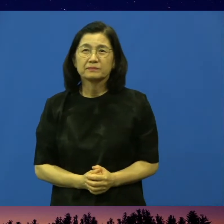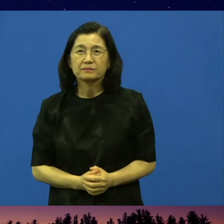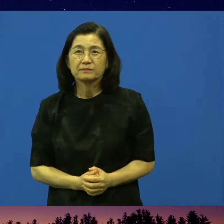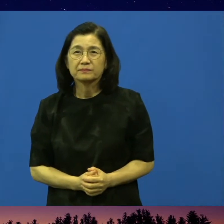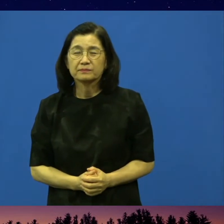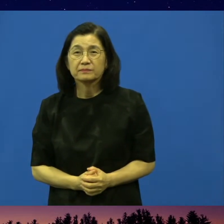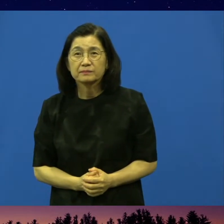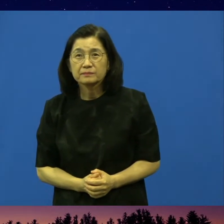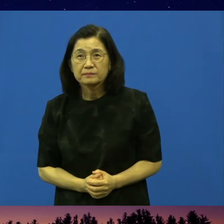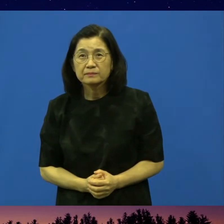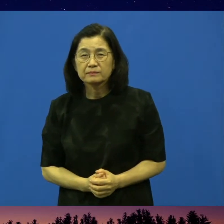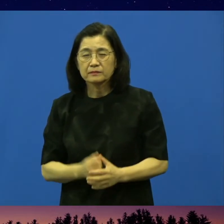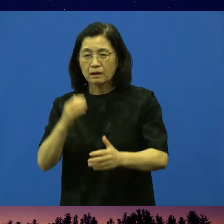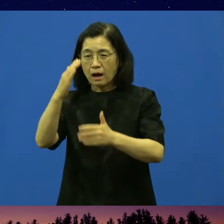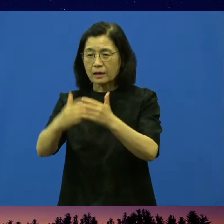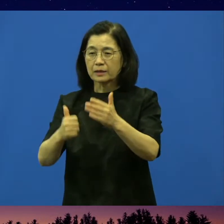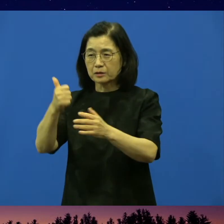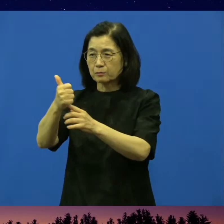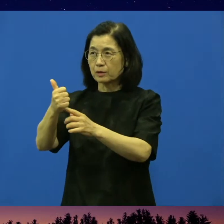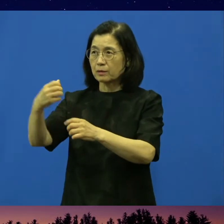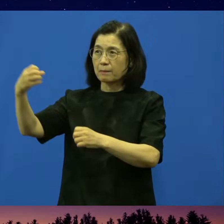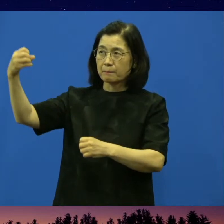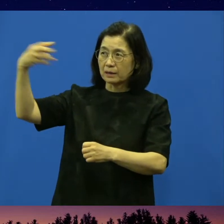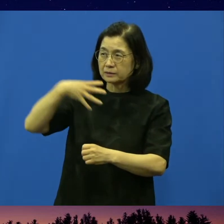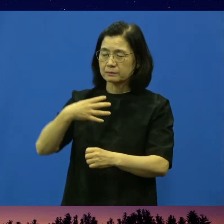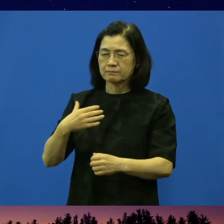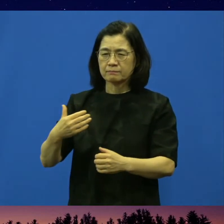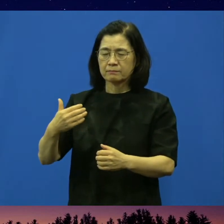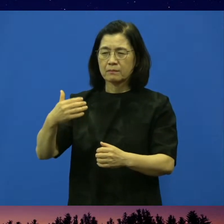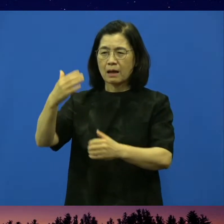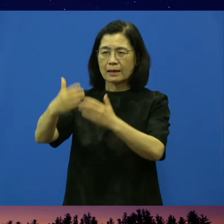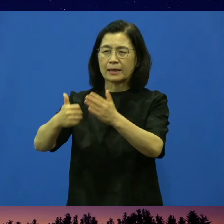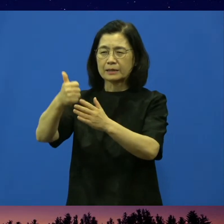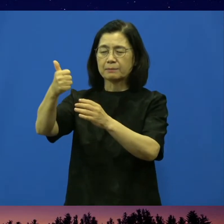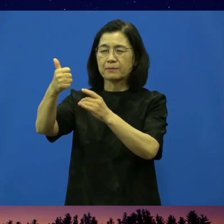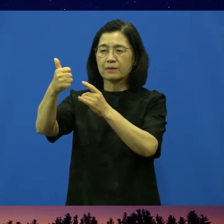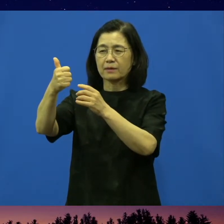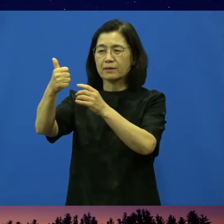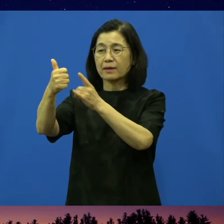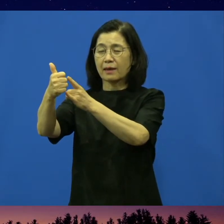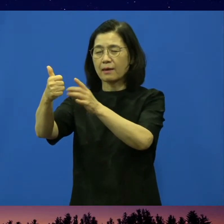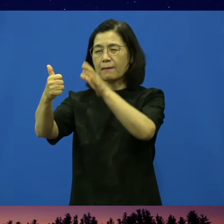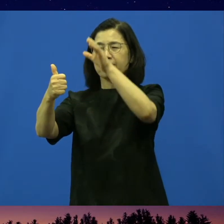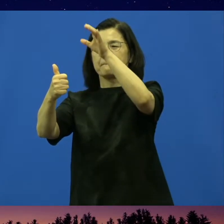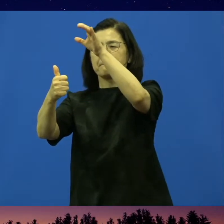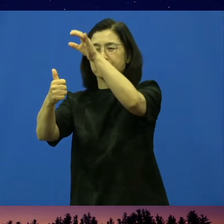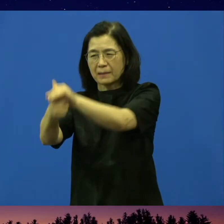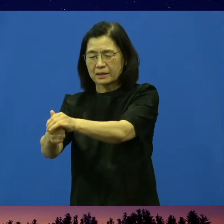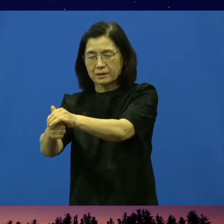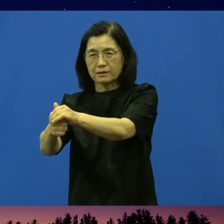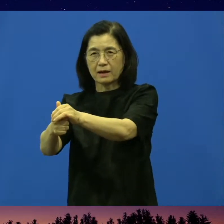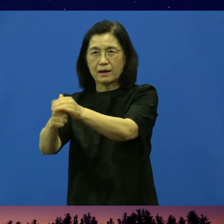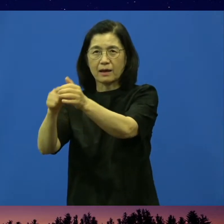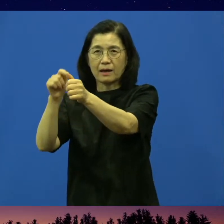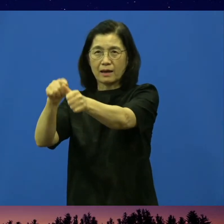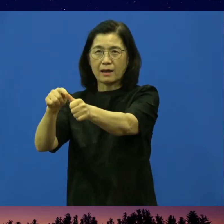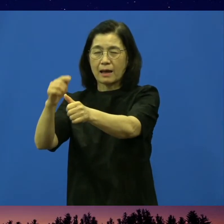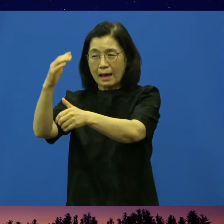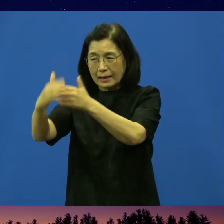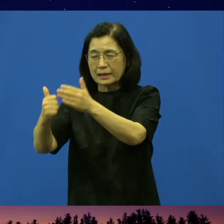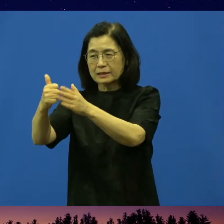멋있어요. 말은 맡기라는 거예요. 여러분, 성경에 들어오면 이게 믿음은 딴 게 아니고 맡기는 거예요. 누구에게? 하나님께 맡기는